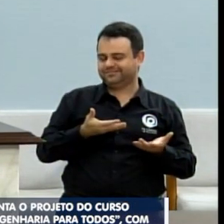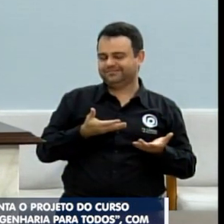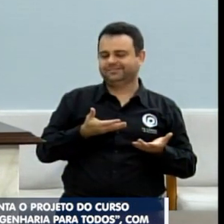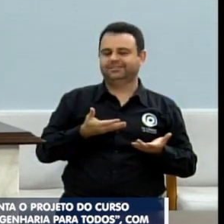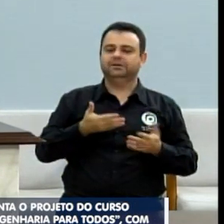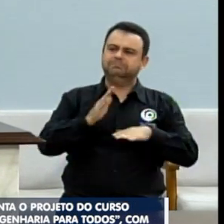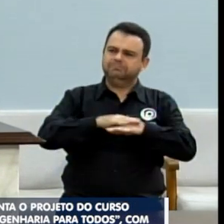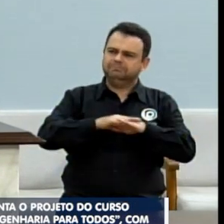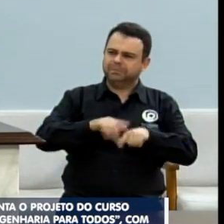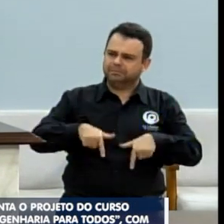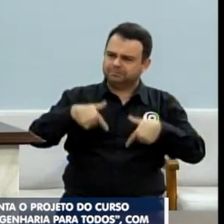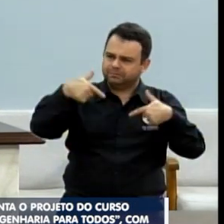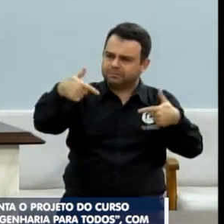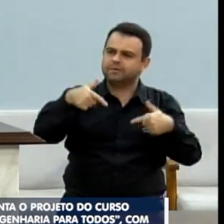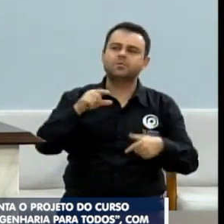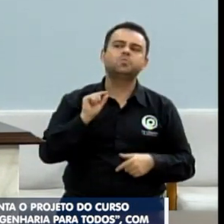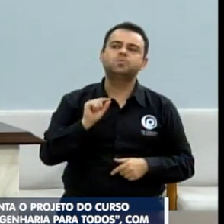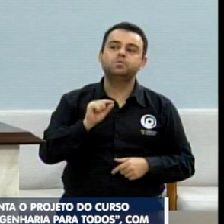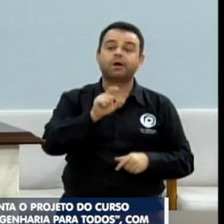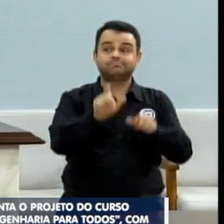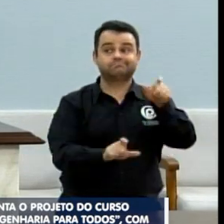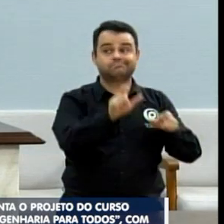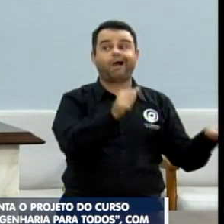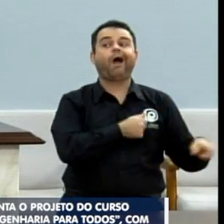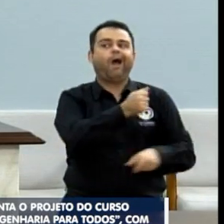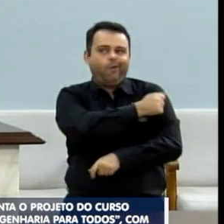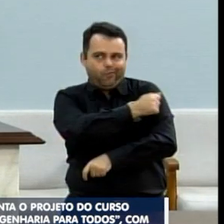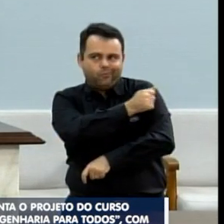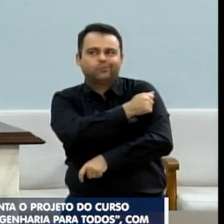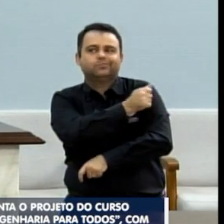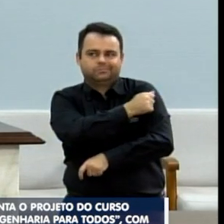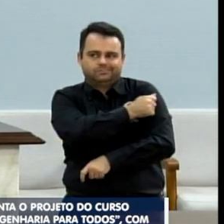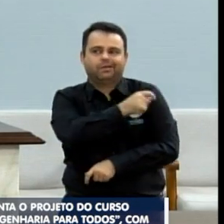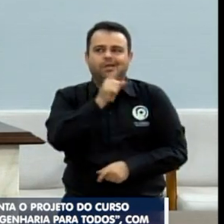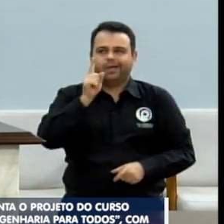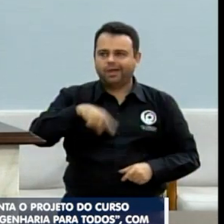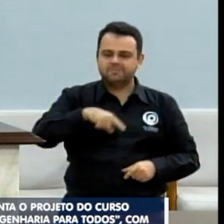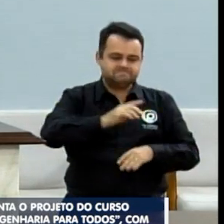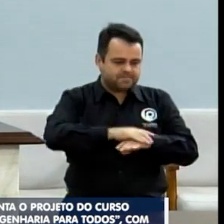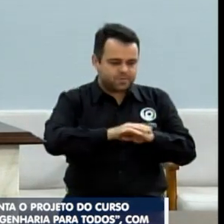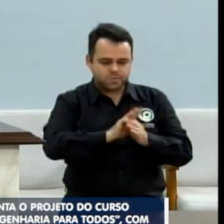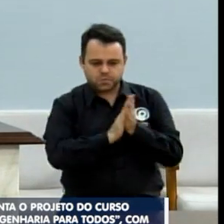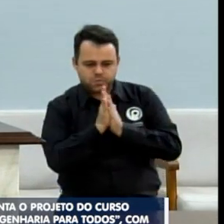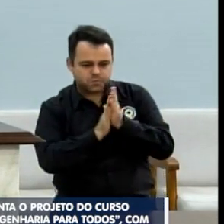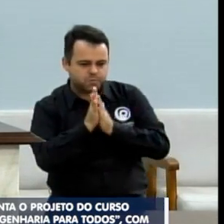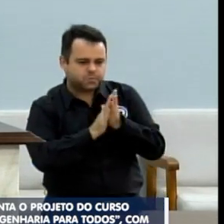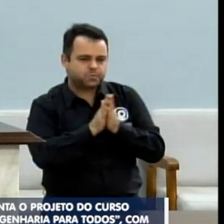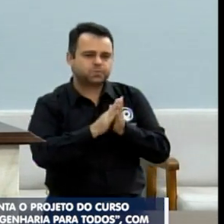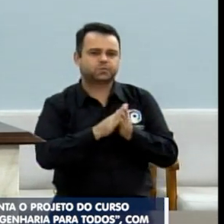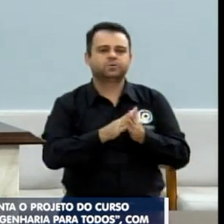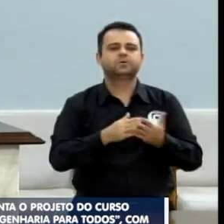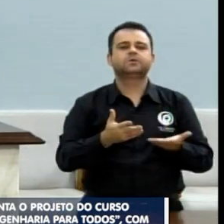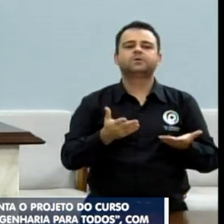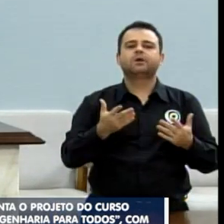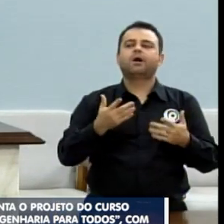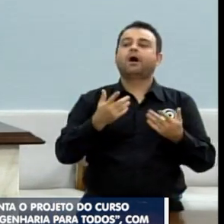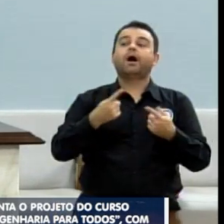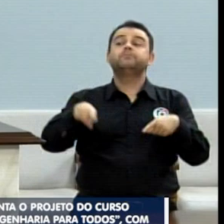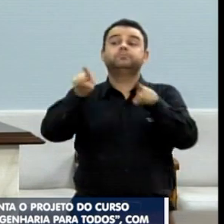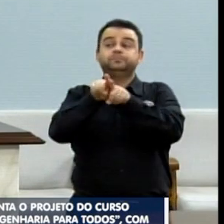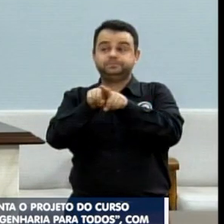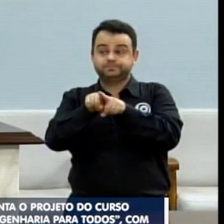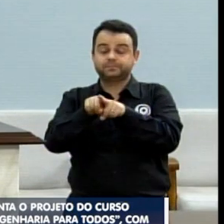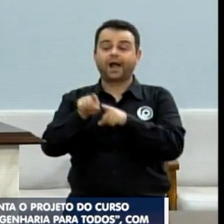são realizadas pelos nossos estudantes, colocando a mão na massa, junto com a Associação Renascer,